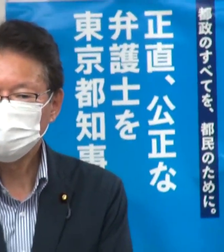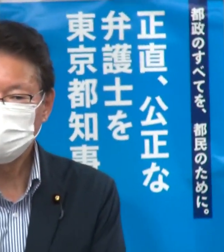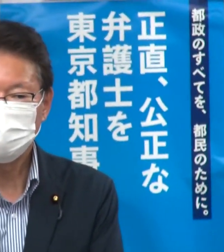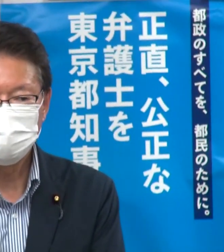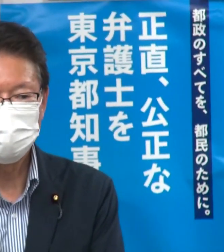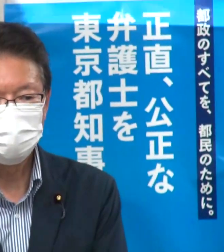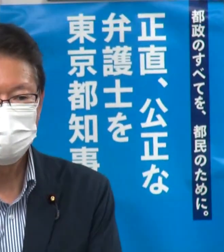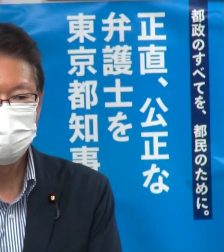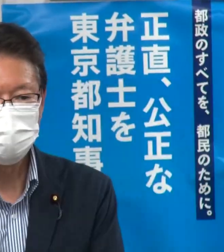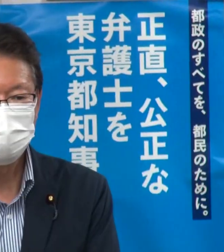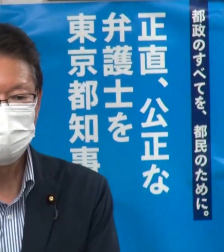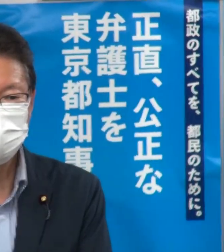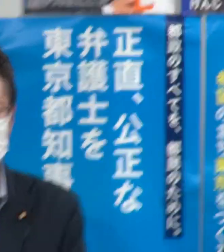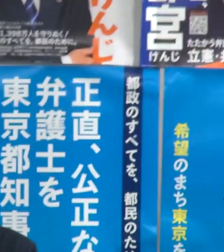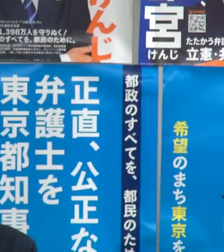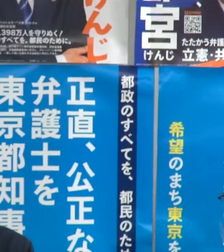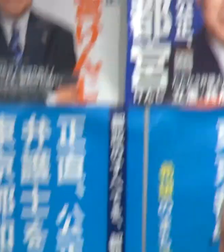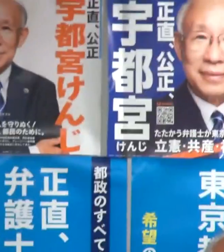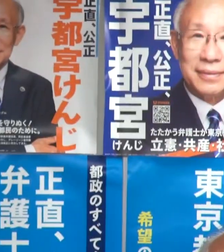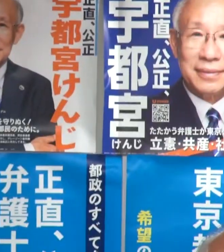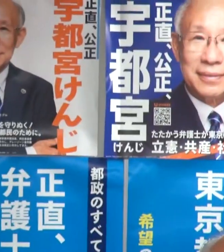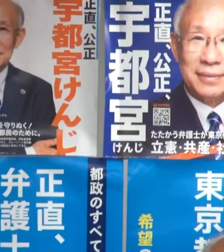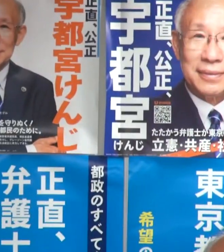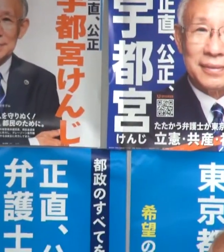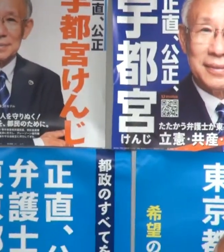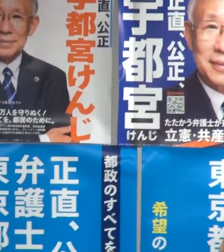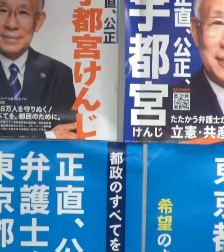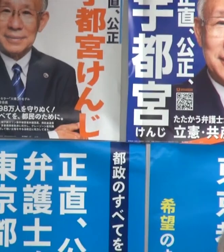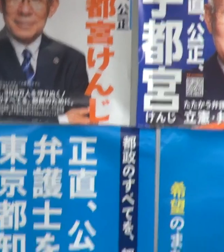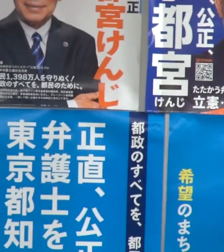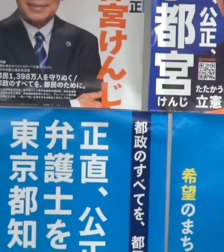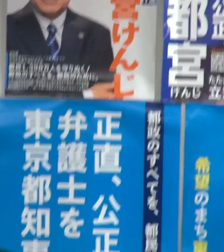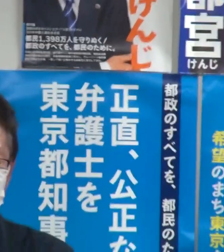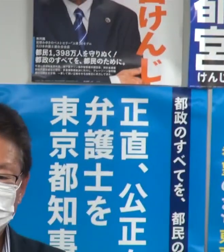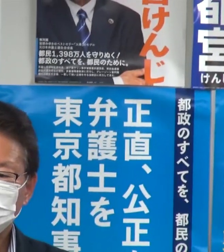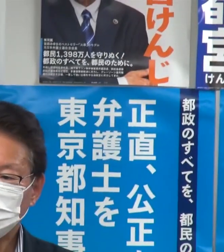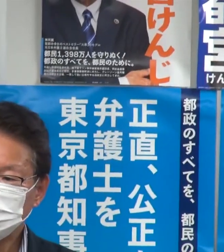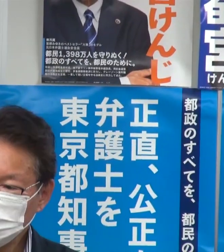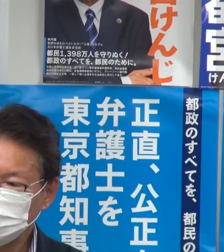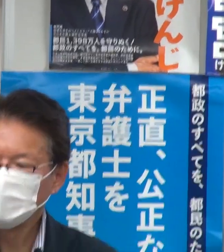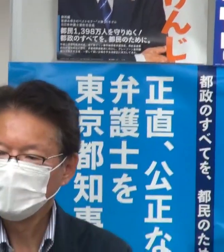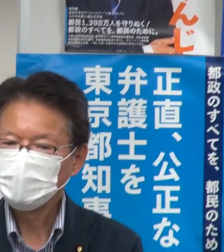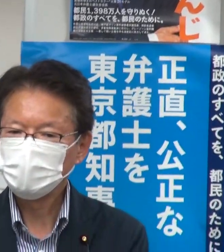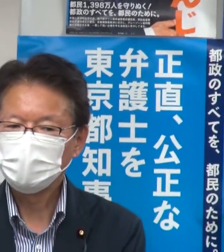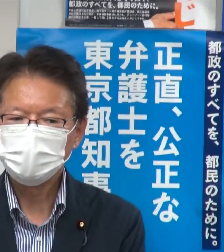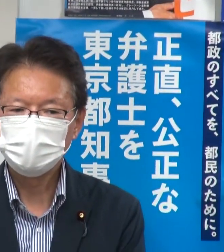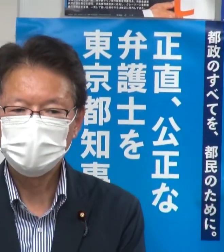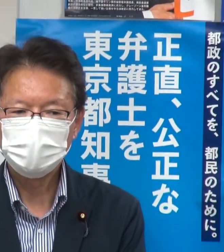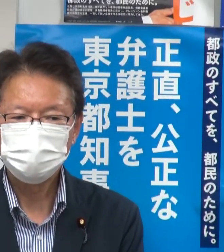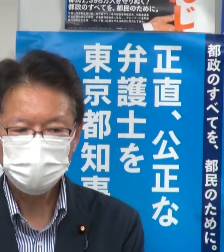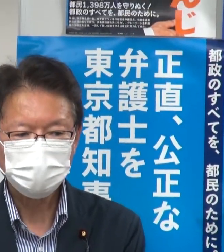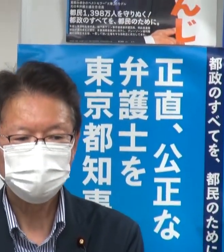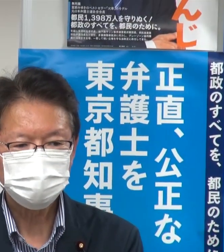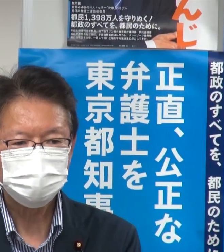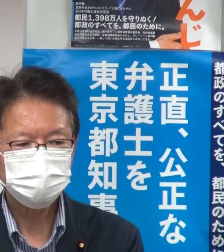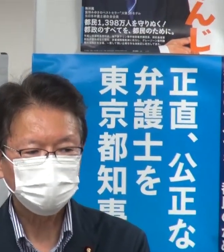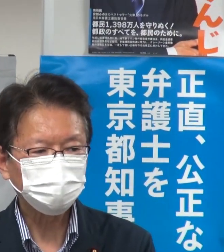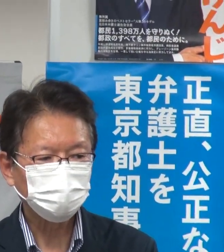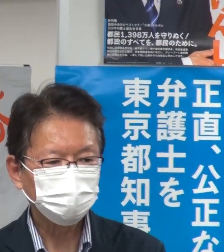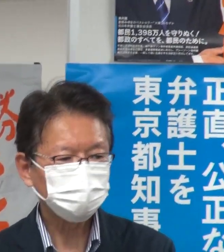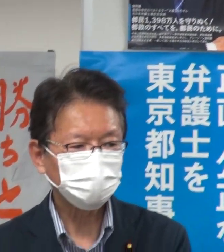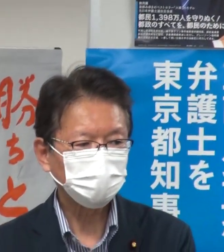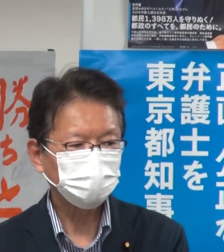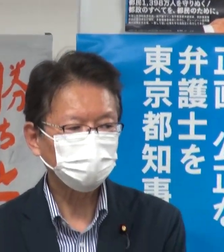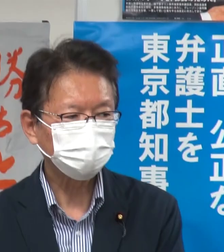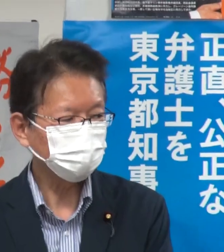今回の協力ができたということはこれ大事なんですので、それを糧に、また頑張っていきたい